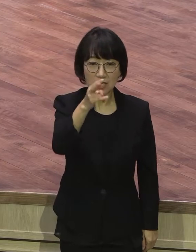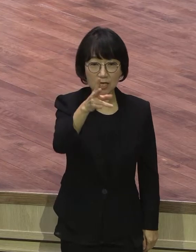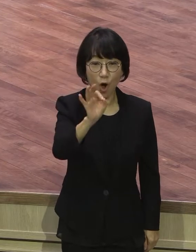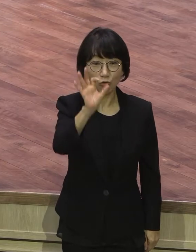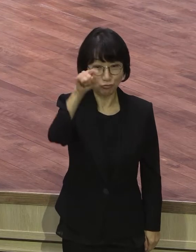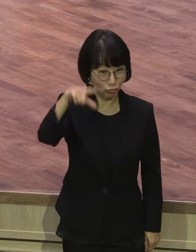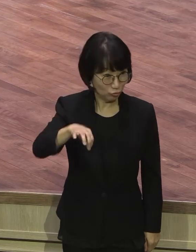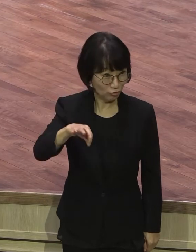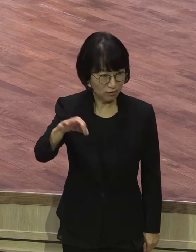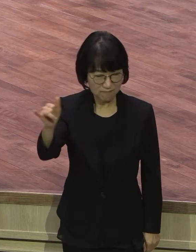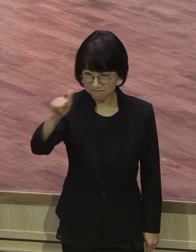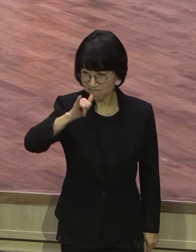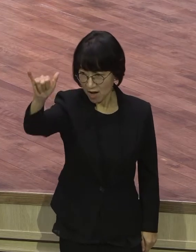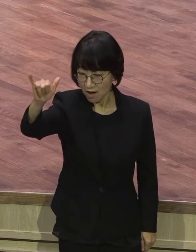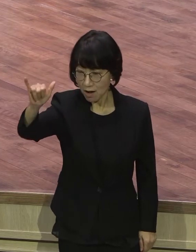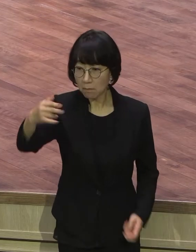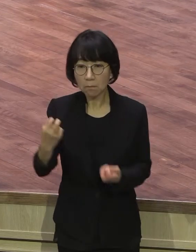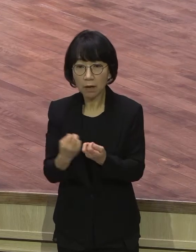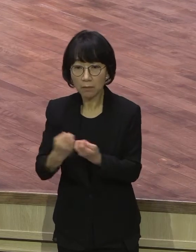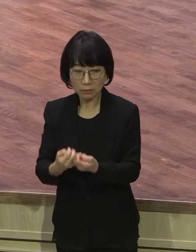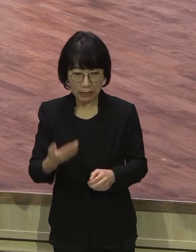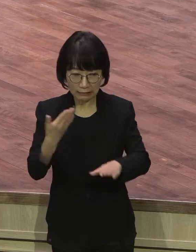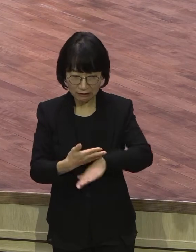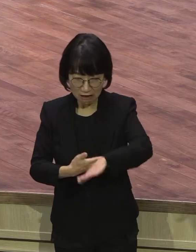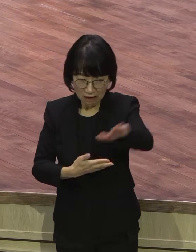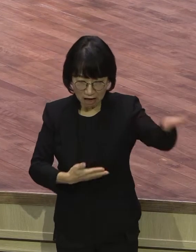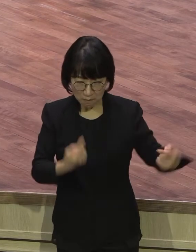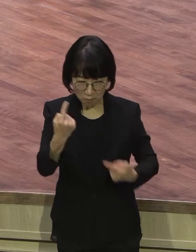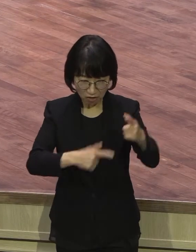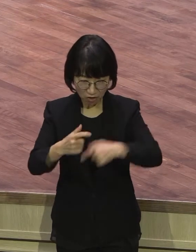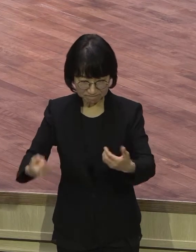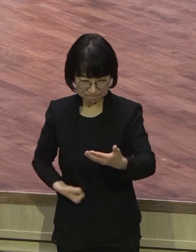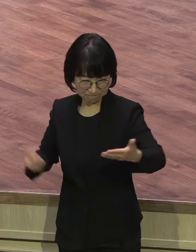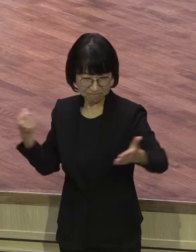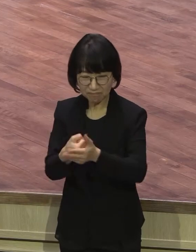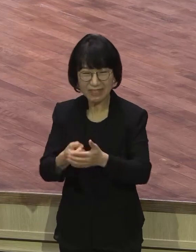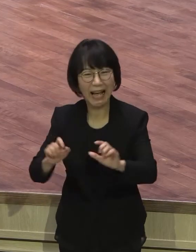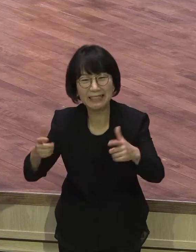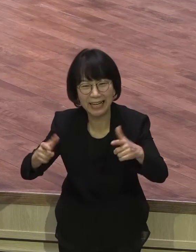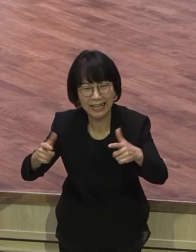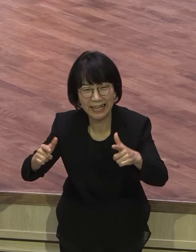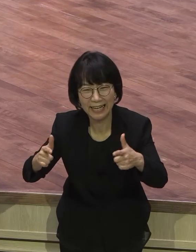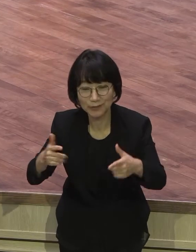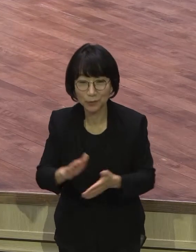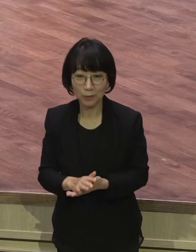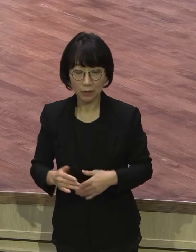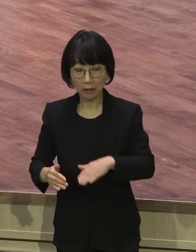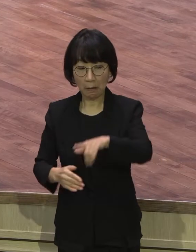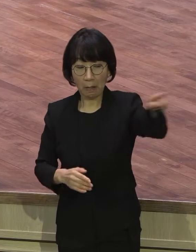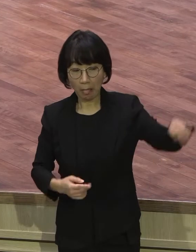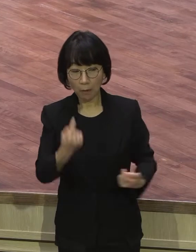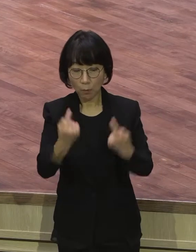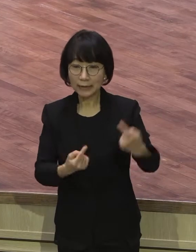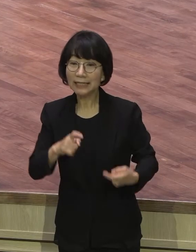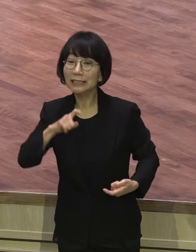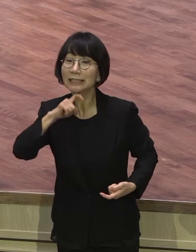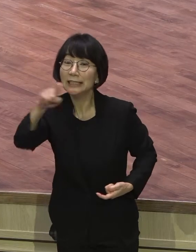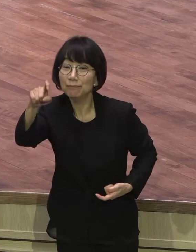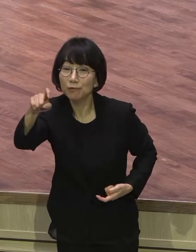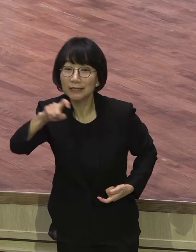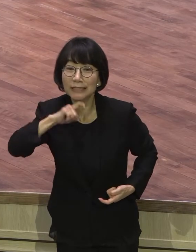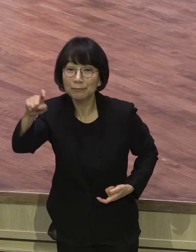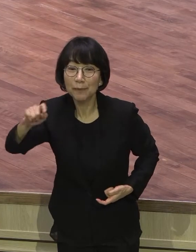더 용감하기 때문이 아니라 단지 10분만 더 빨리 용감하기 때문이다 그랬어요. 무슨 말이에요?